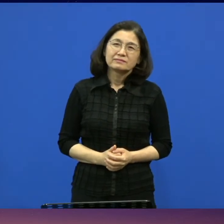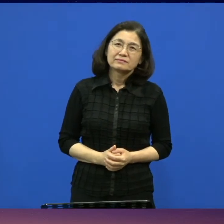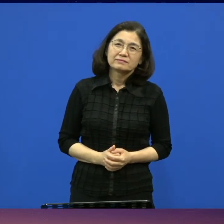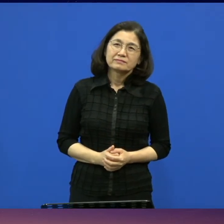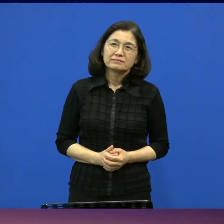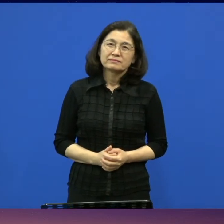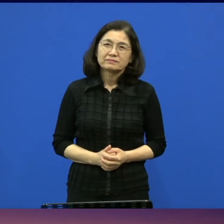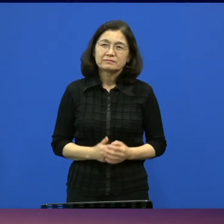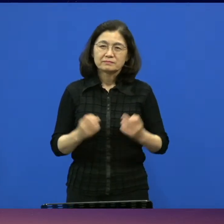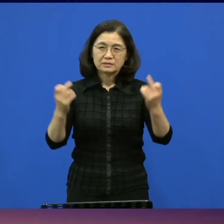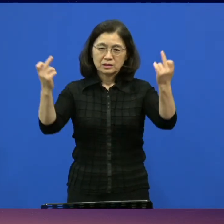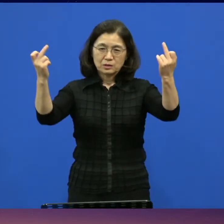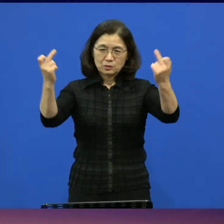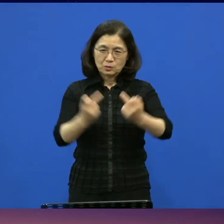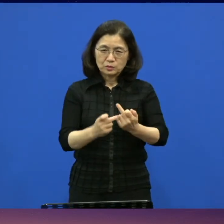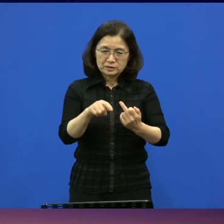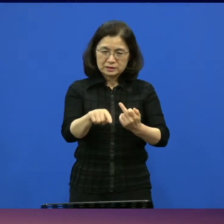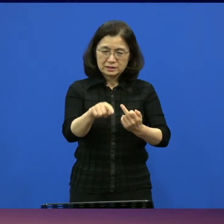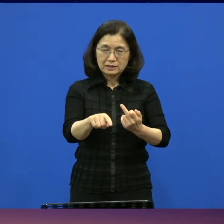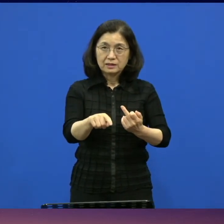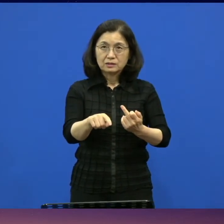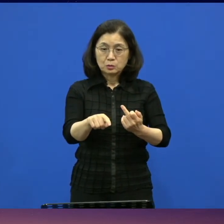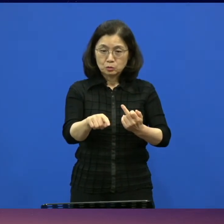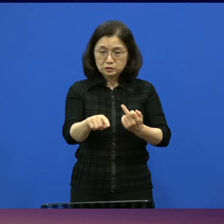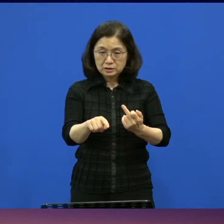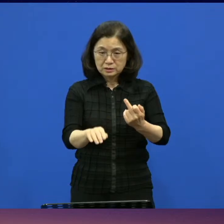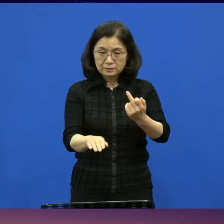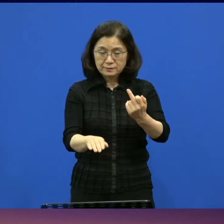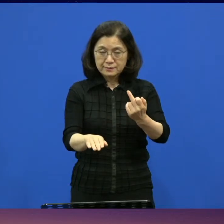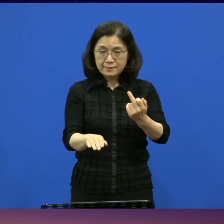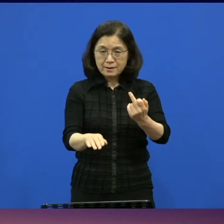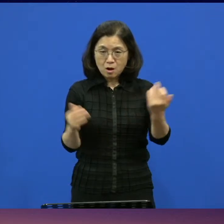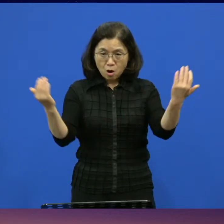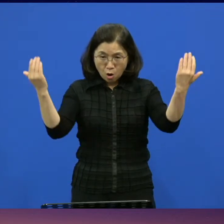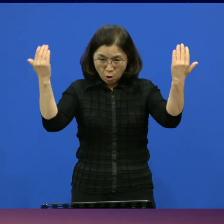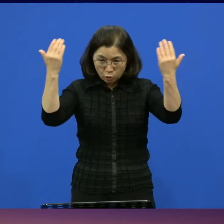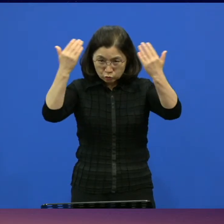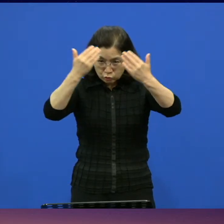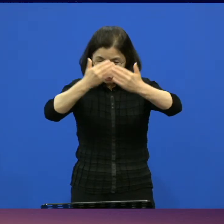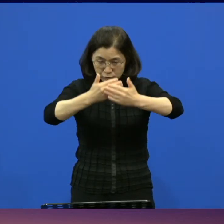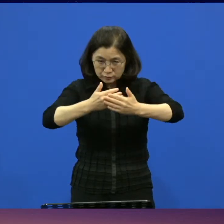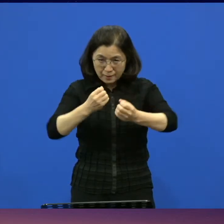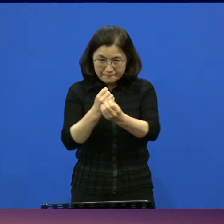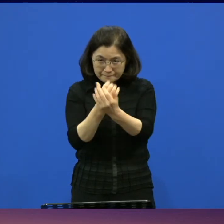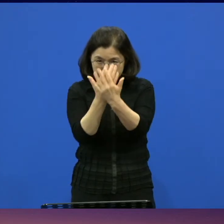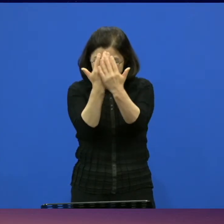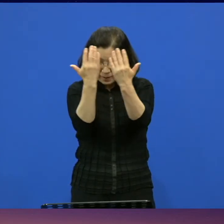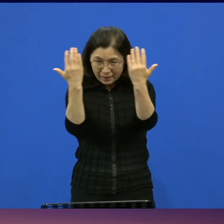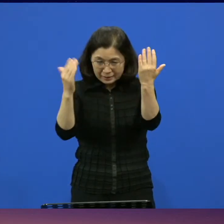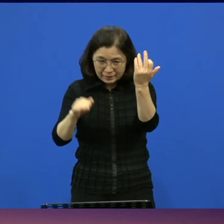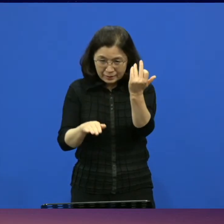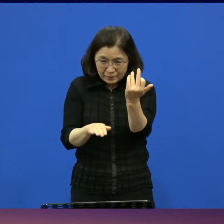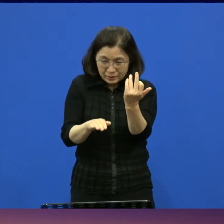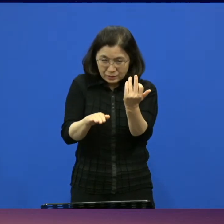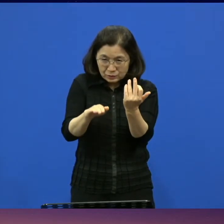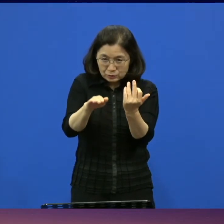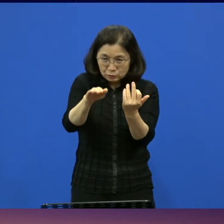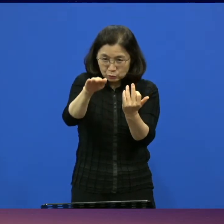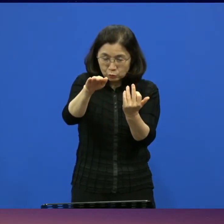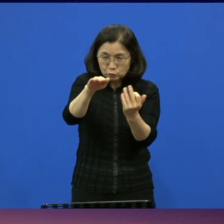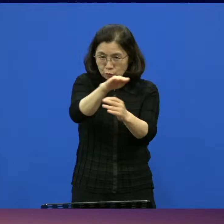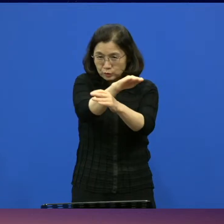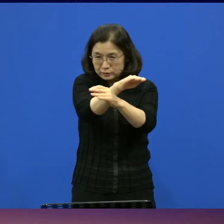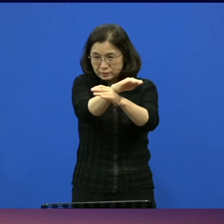여러분, 이 꼴짜기가 있는 거죠. 꼴짜기를 도두어야 된다는 거예요. 꼴짜기를 대로로 만들어야 돼요. 그러려고 하면